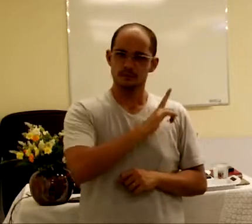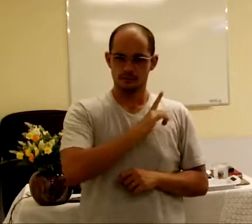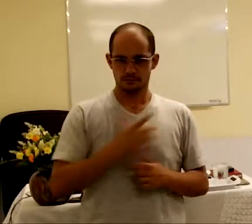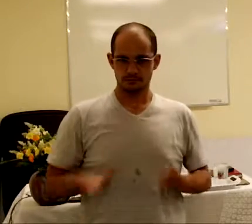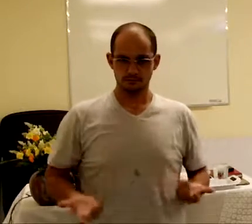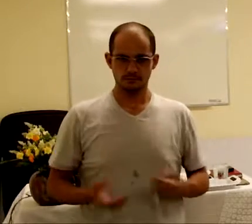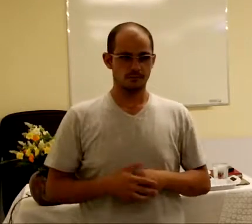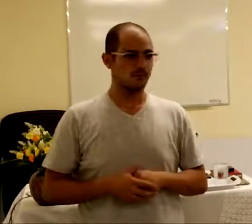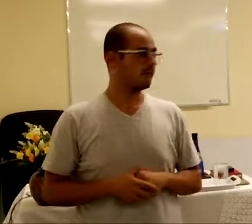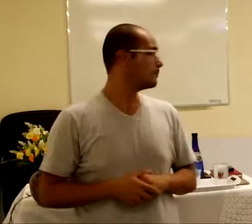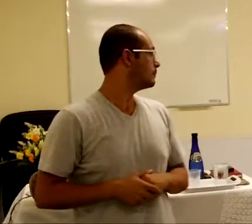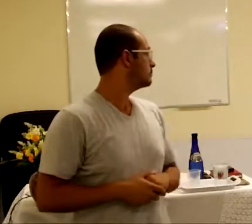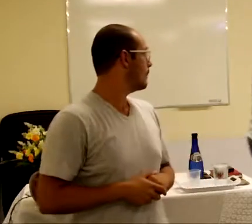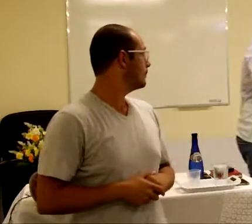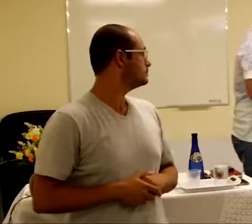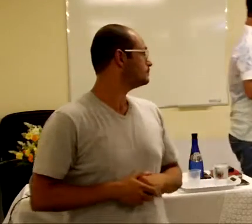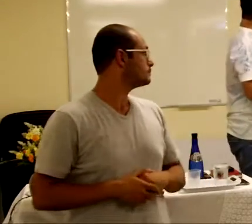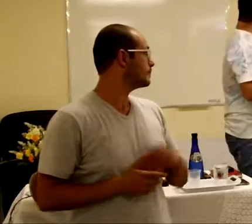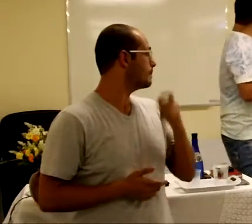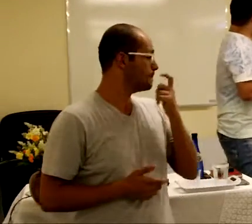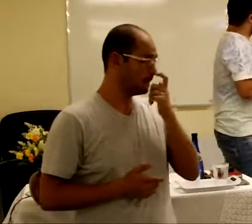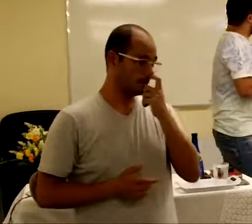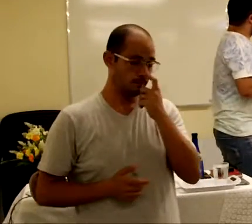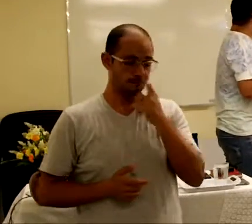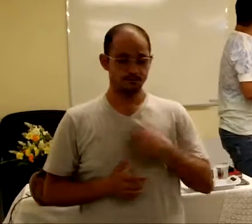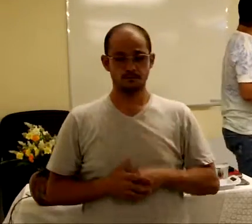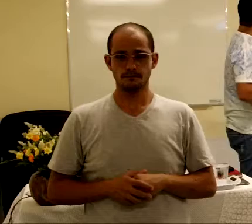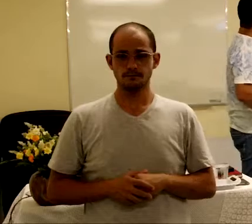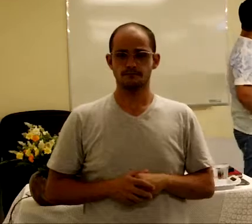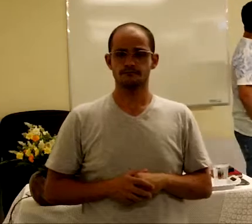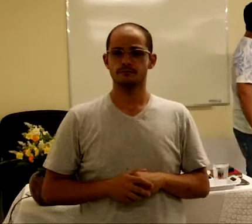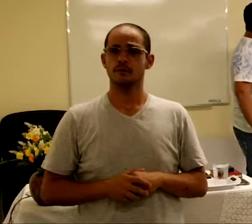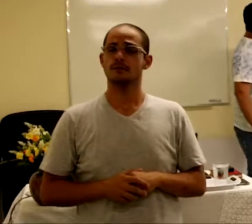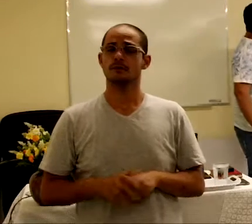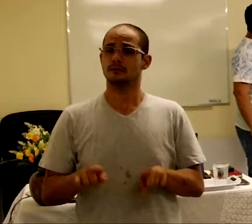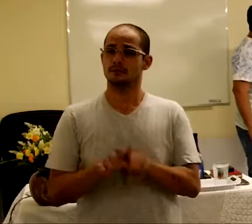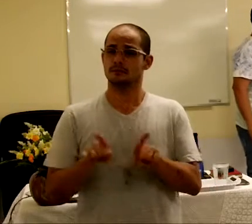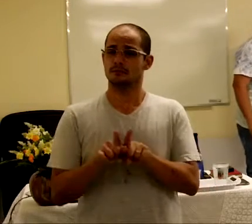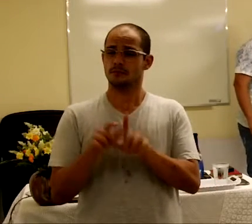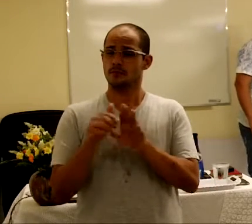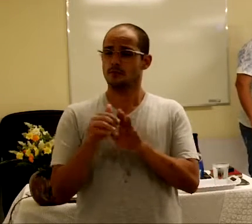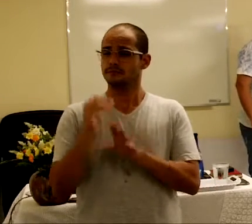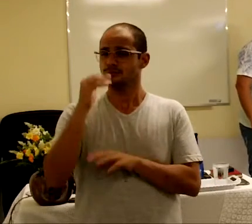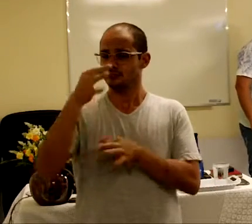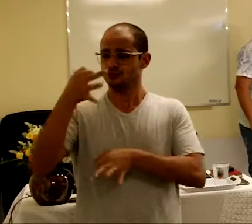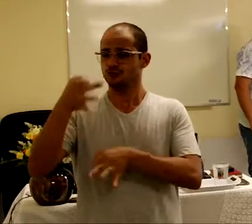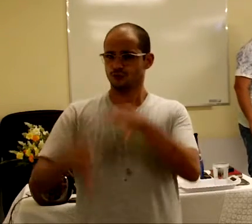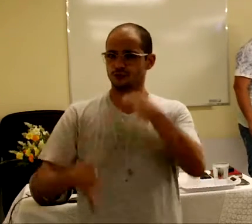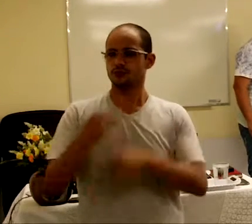Né? Todo poderoso. O poder é com Deus. Soberanamente justo e bom. Isso é